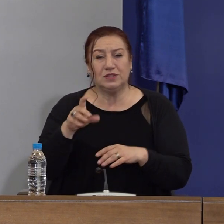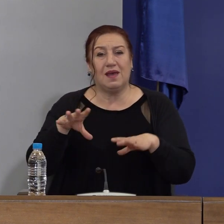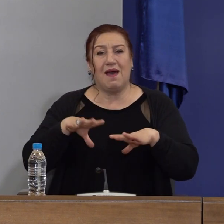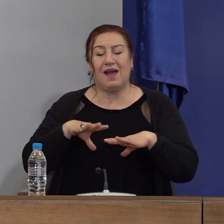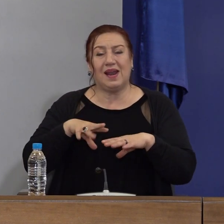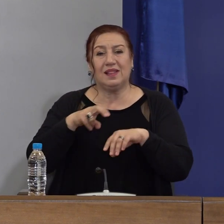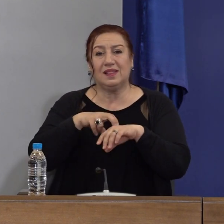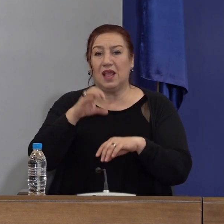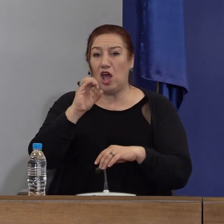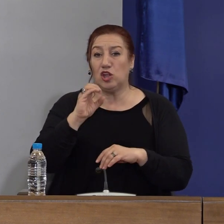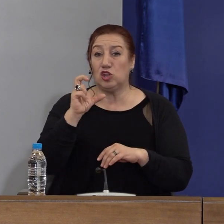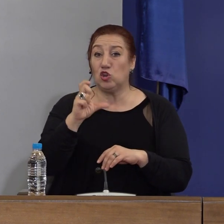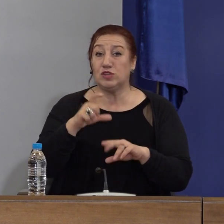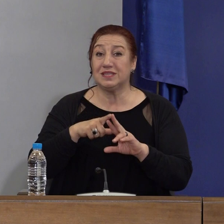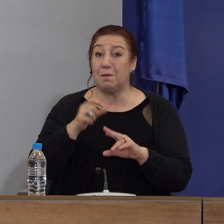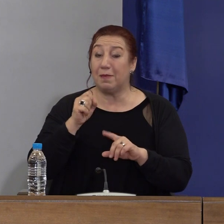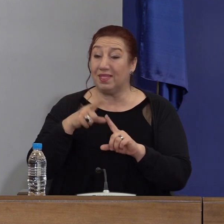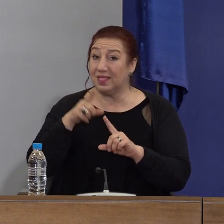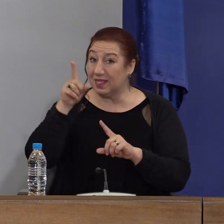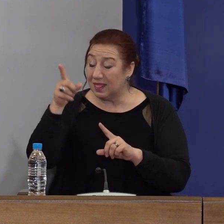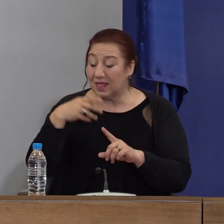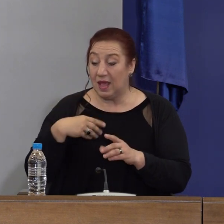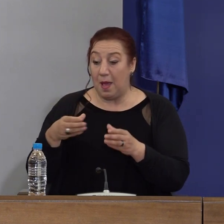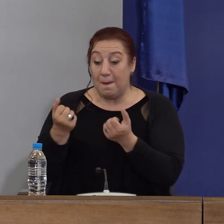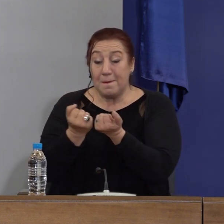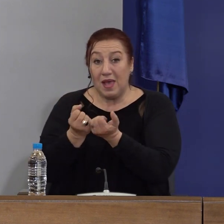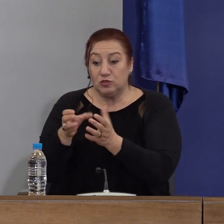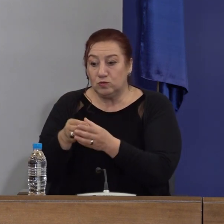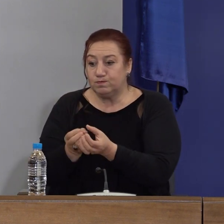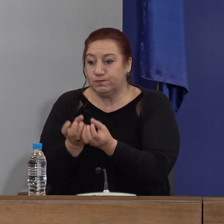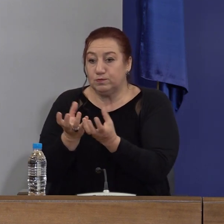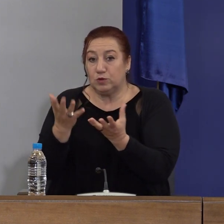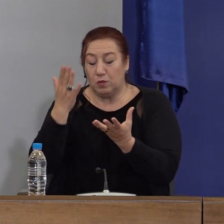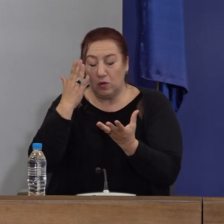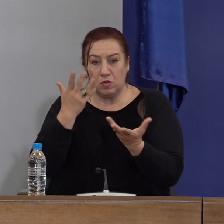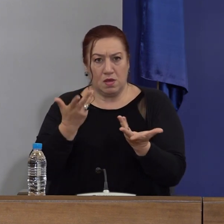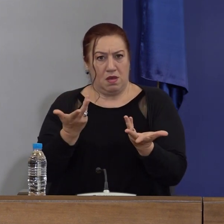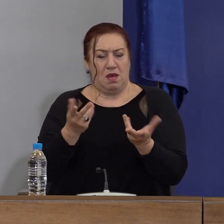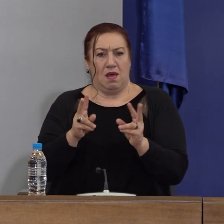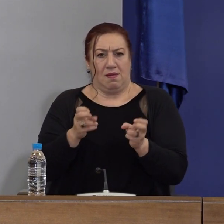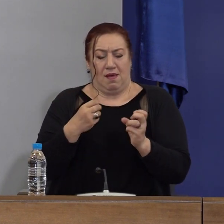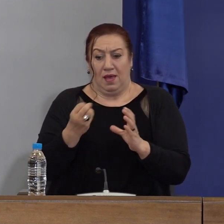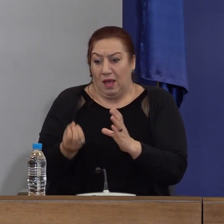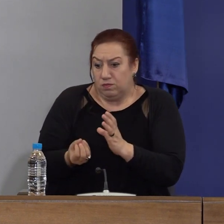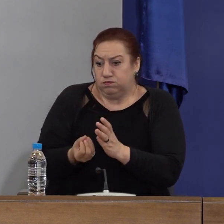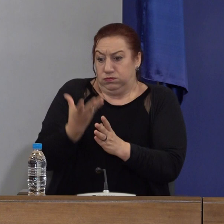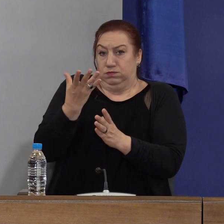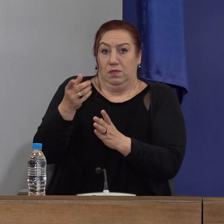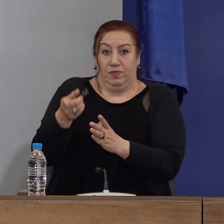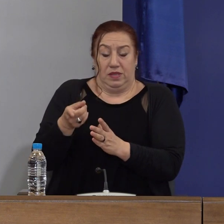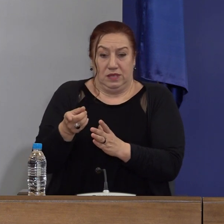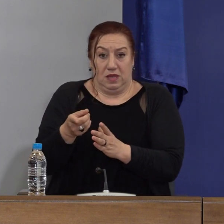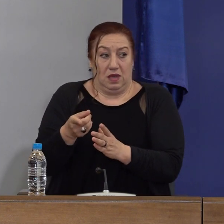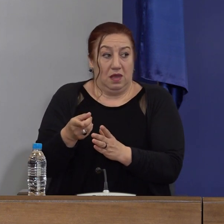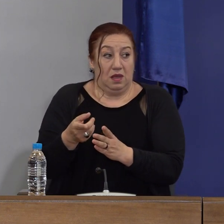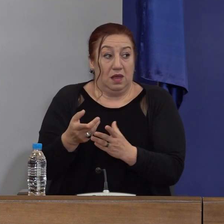клъстър. Имаше и на други места. Първо, откъде тръгва това? Как така изведнъж се появява? Все някой го е занесъл,